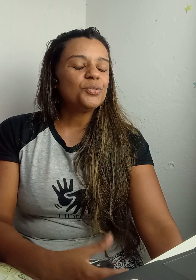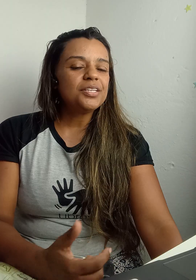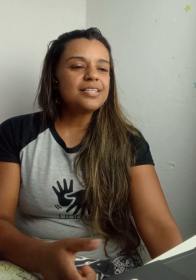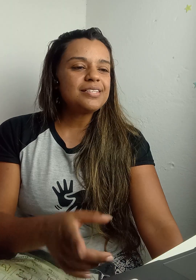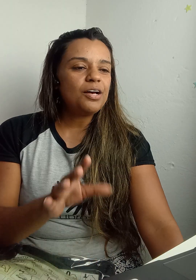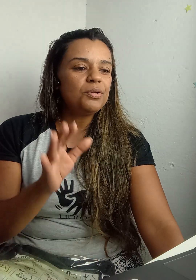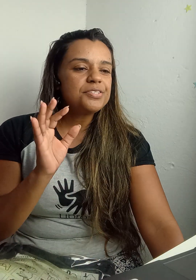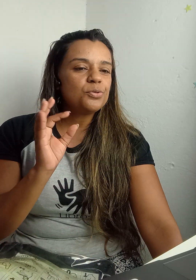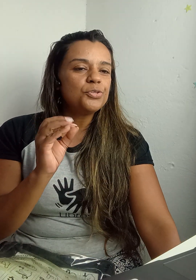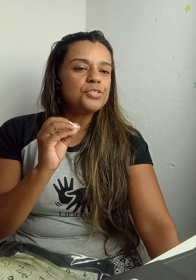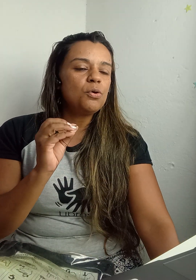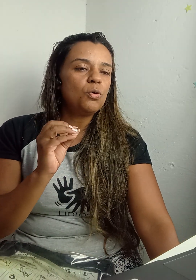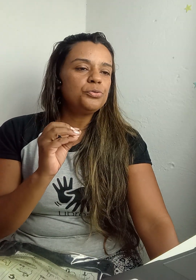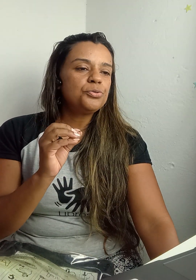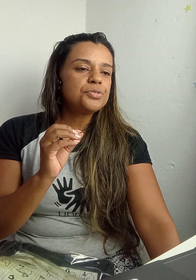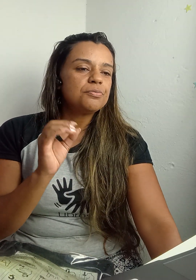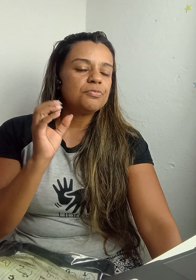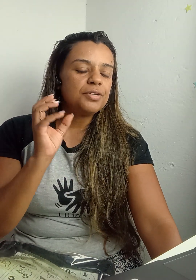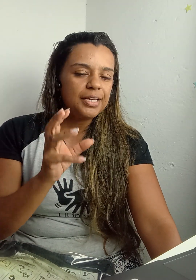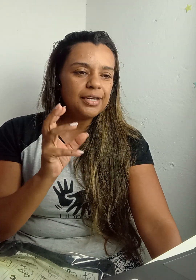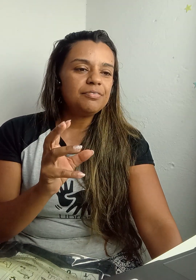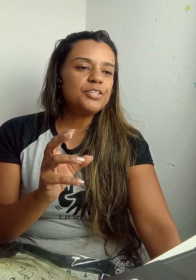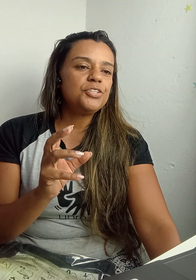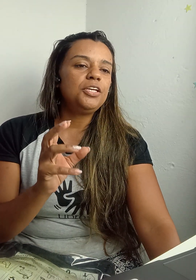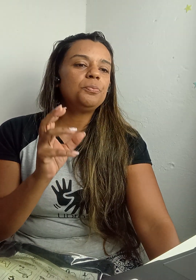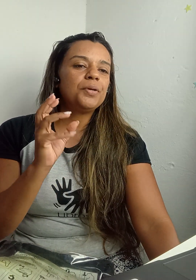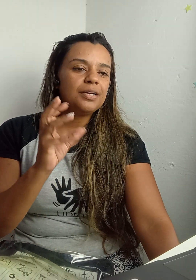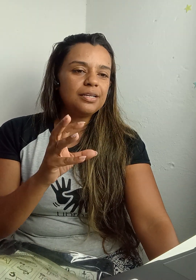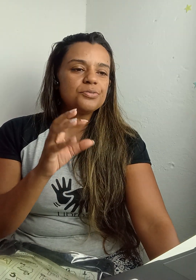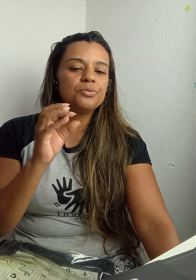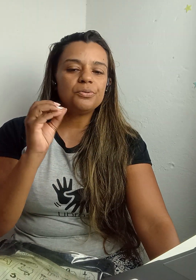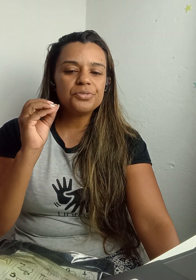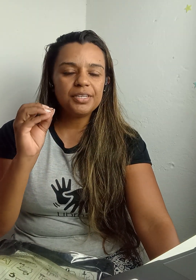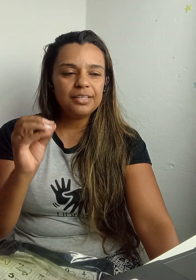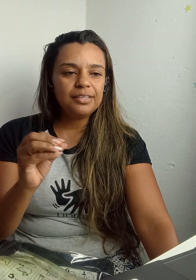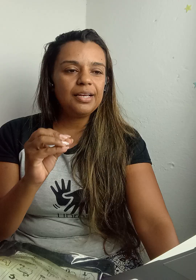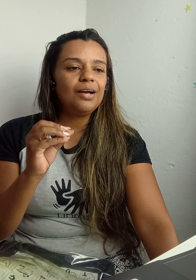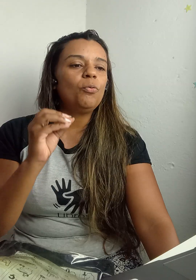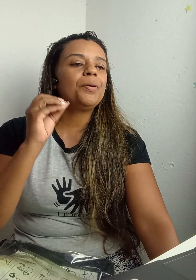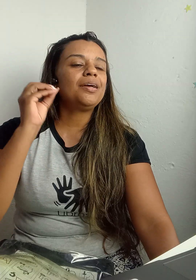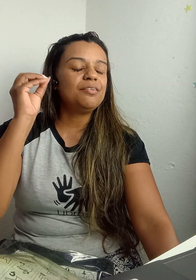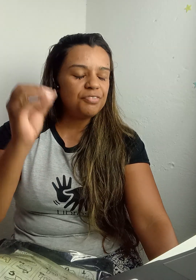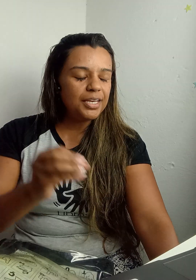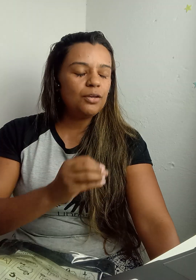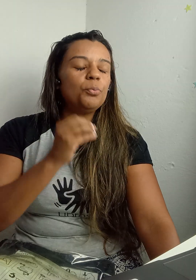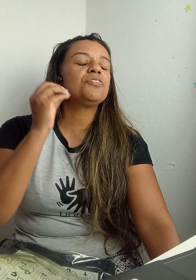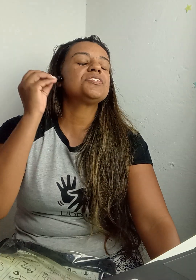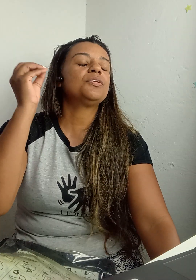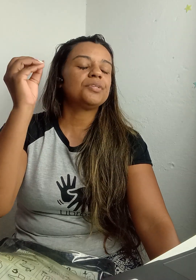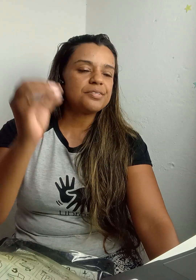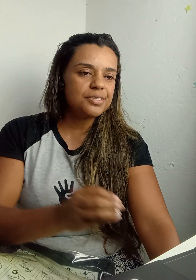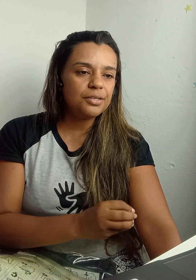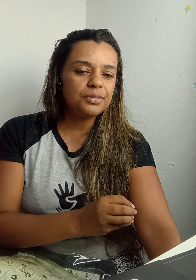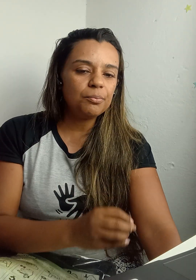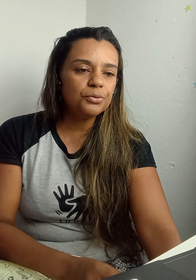Todas as aulas, todos os encontros é gravadinho para caso não consiga entrar, ou para rever, ou para fazer anotação, tá bom,